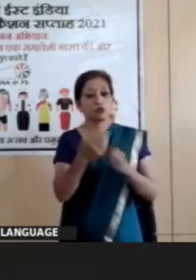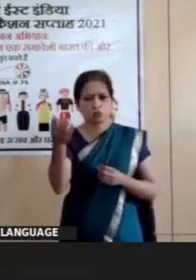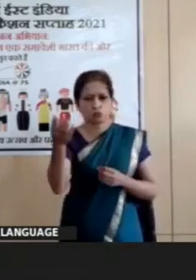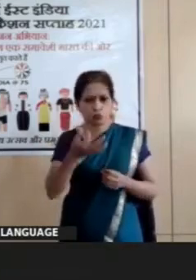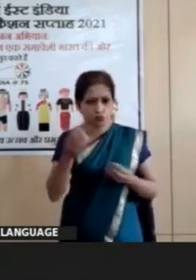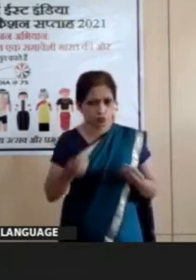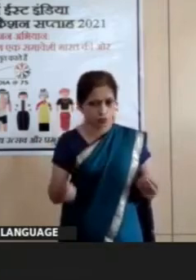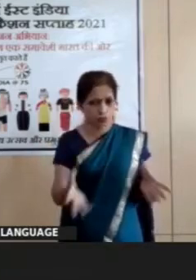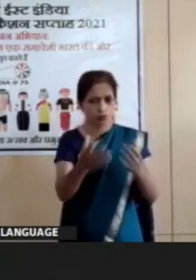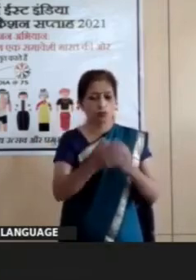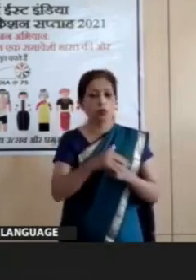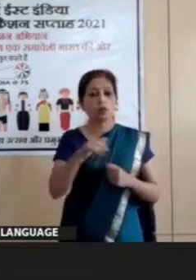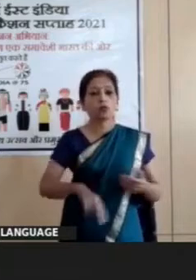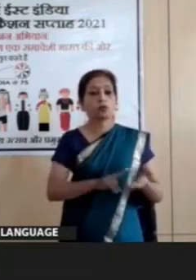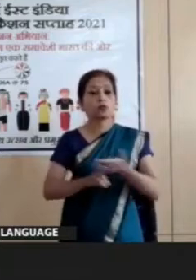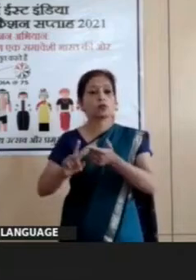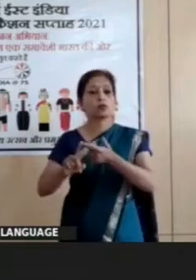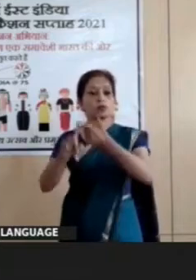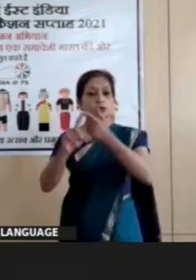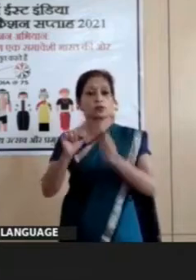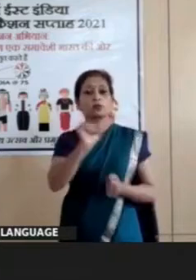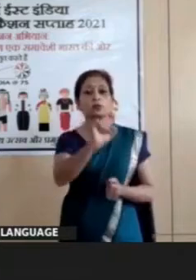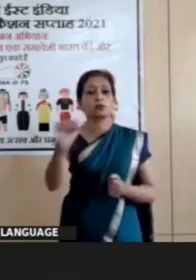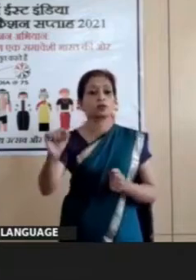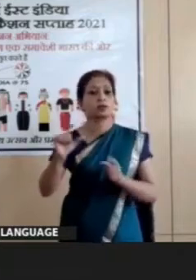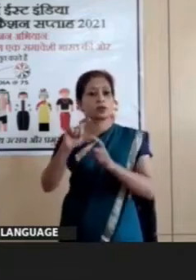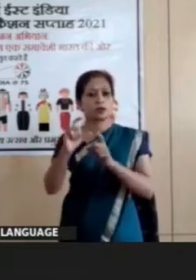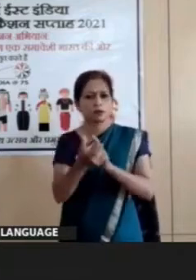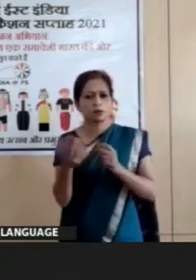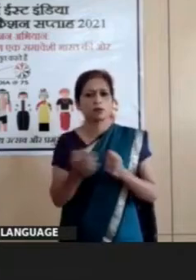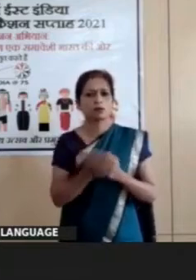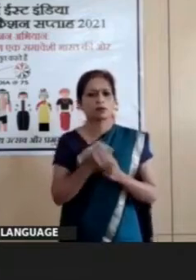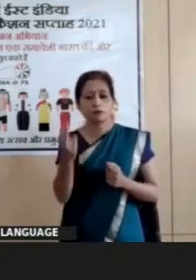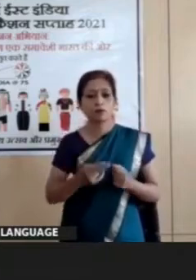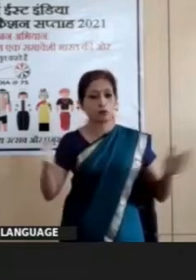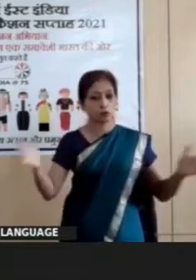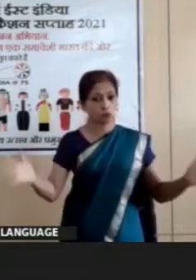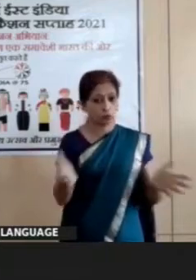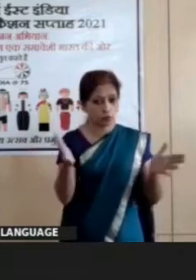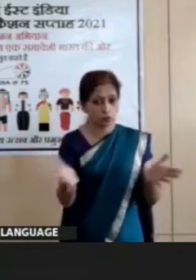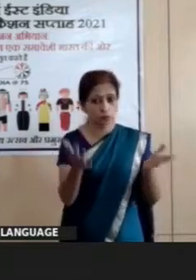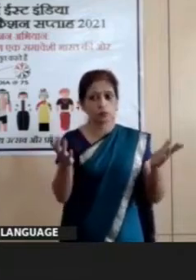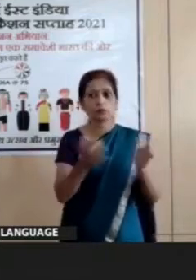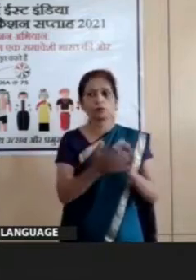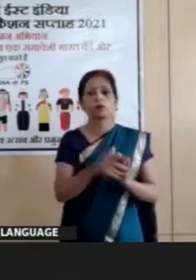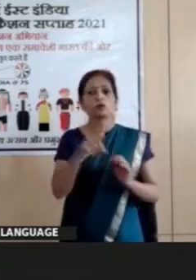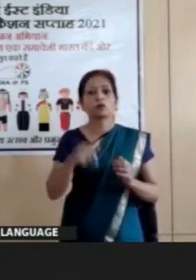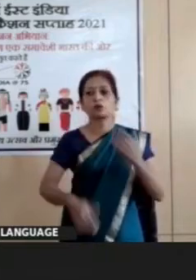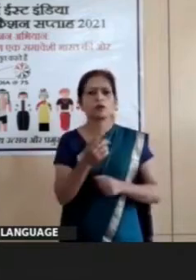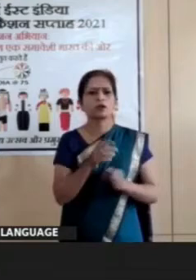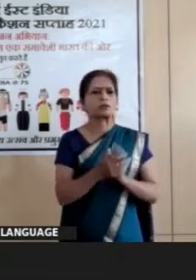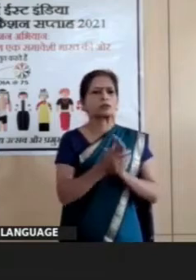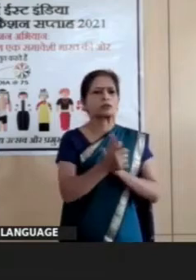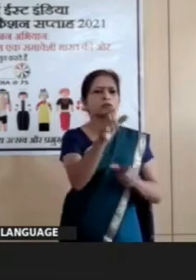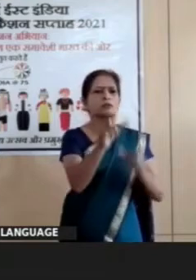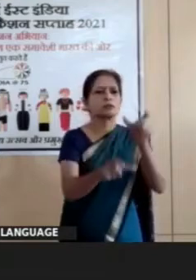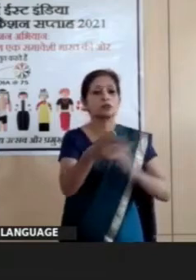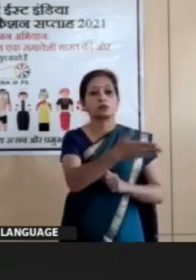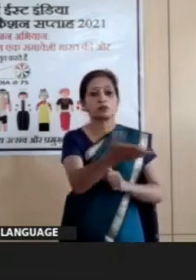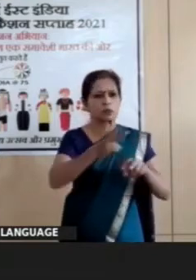उत्पन्न होगा। उत्तर पूर्वी भारत की स्वदेशी संस्कृति और कला रूपों को बढ़ावा